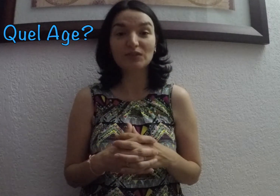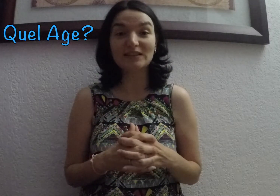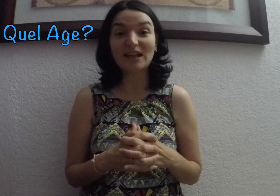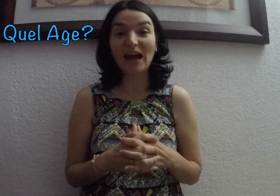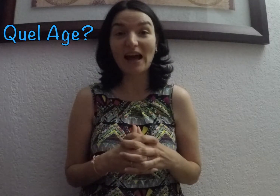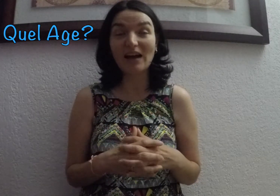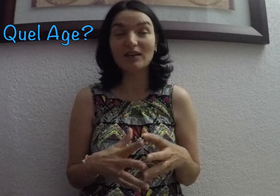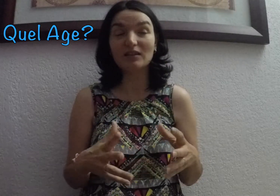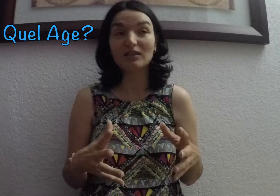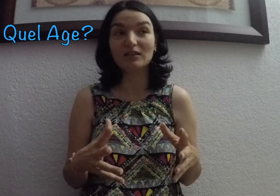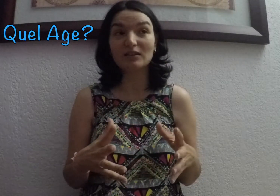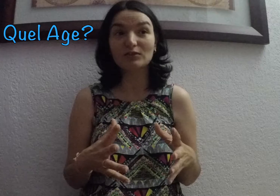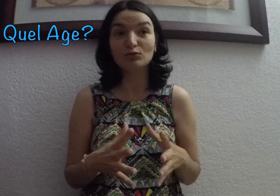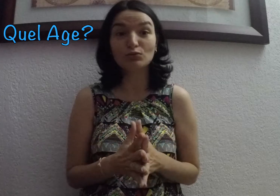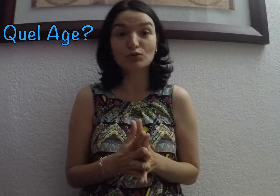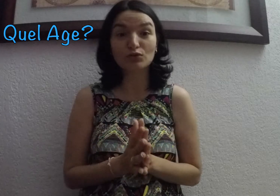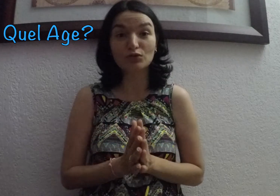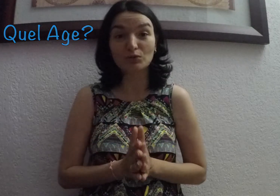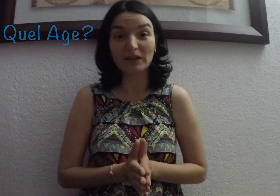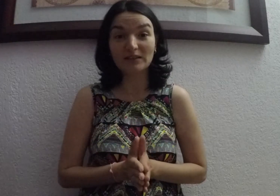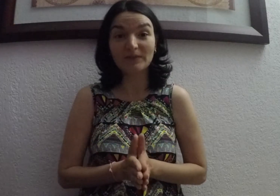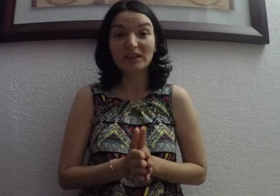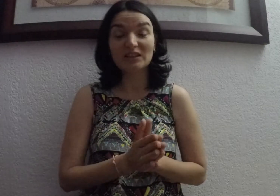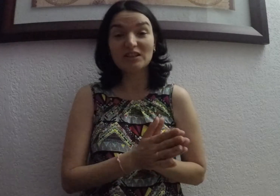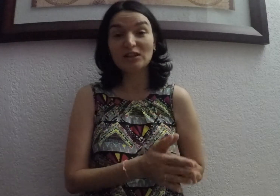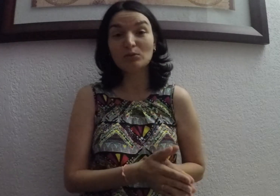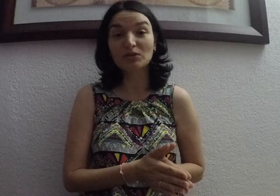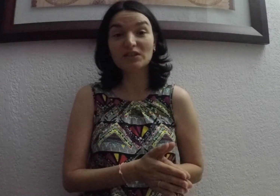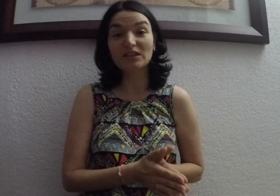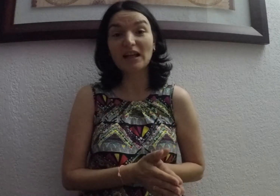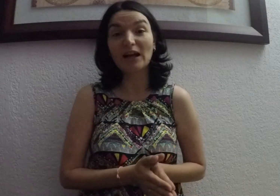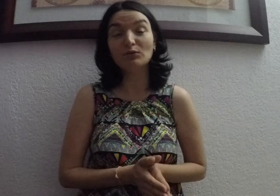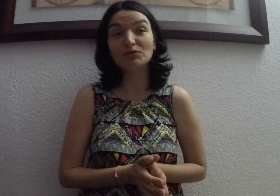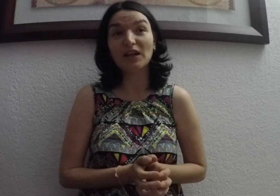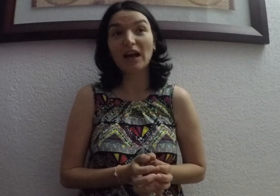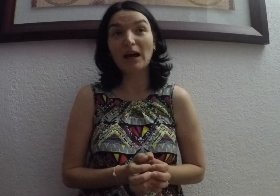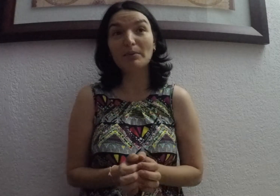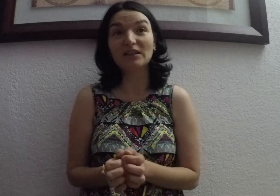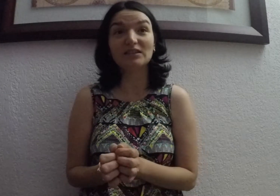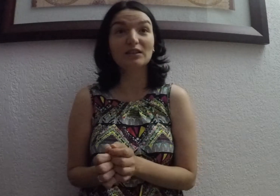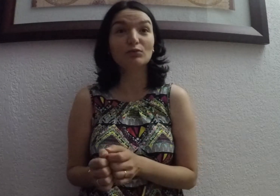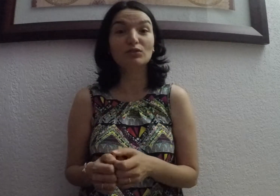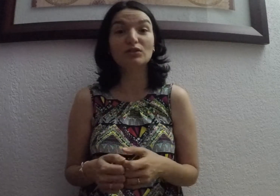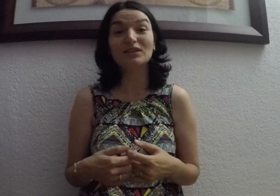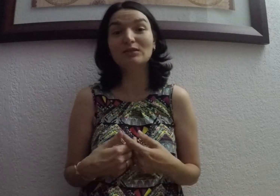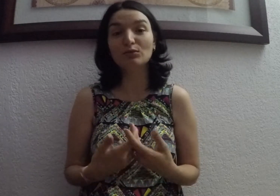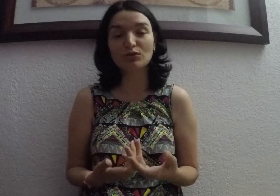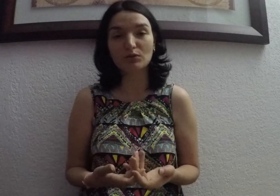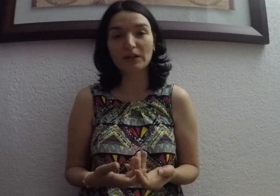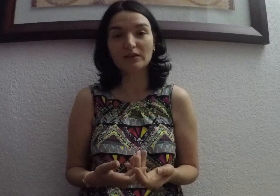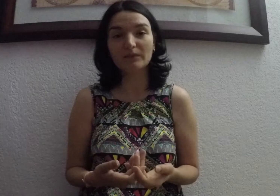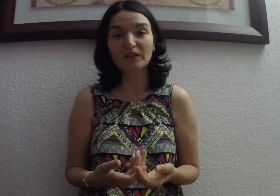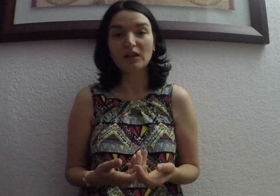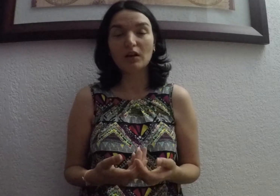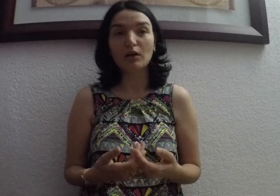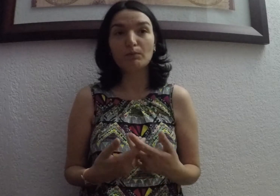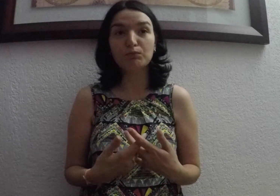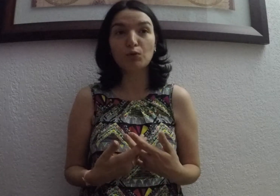fils a 12 semaines. J'ai commencé à lui faire à partir donc, de ces 2 semaines.